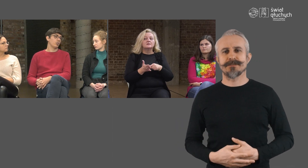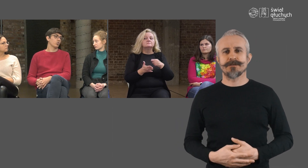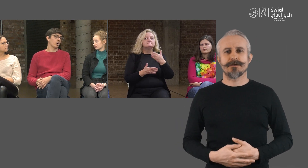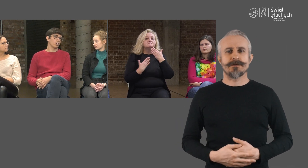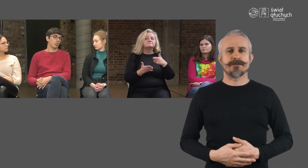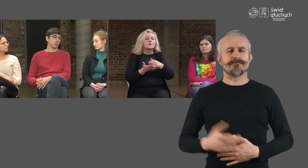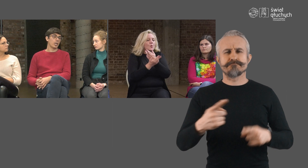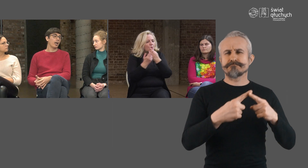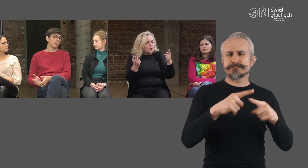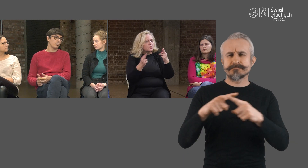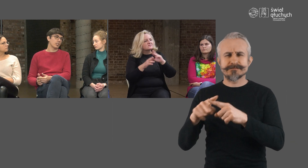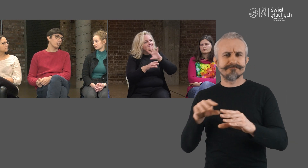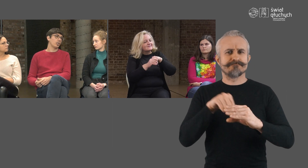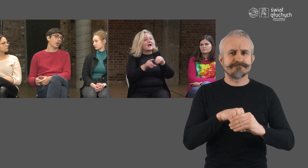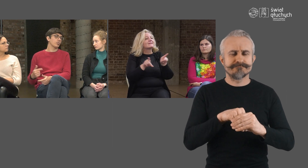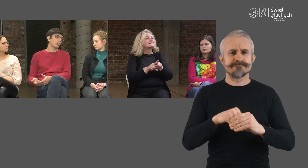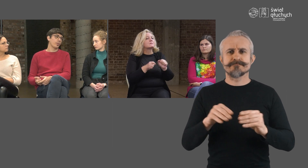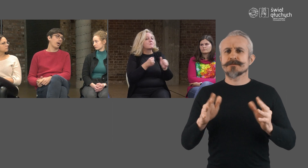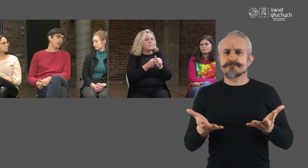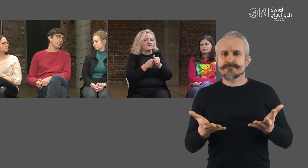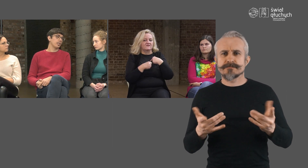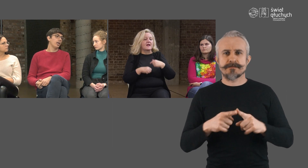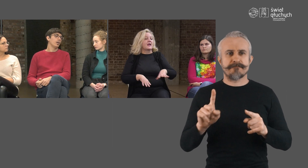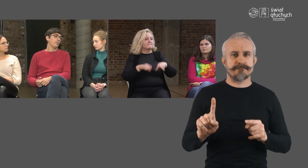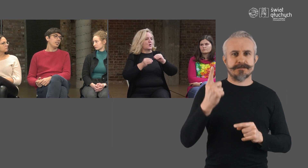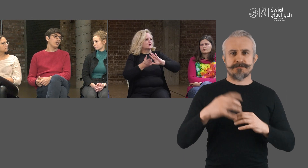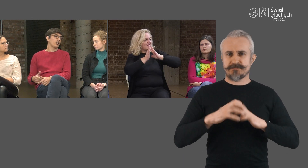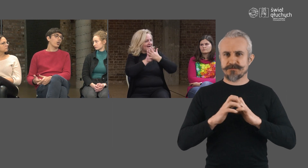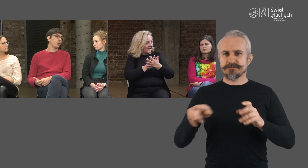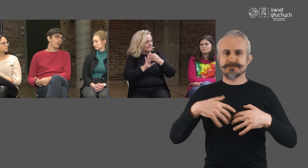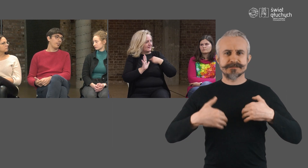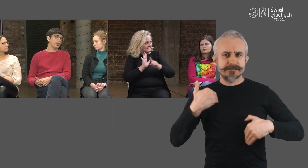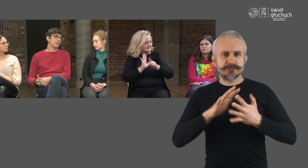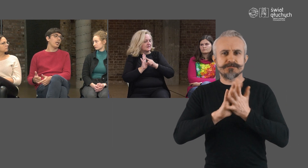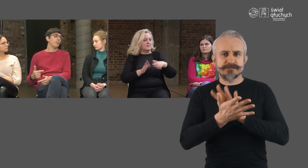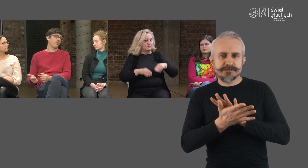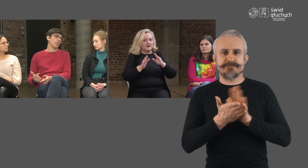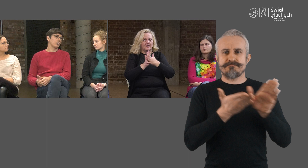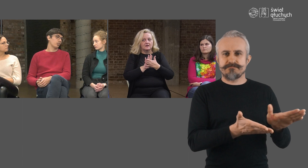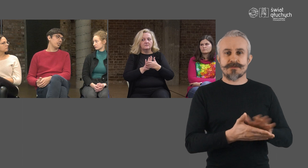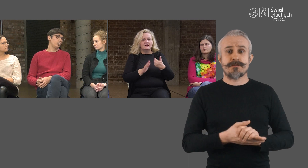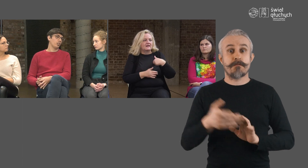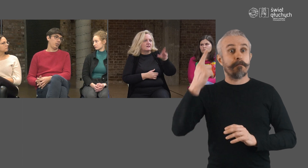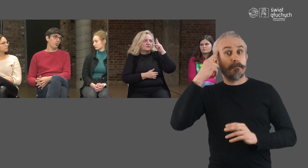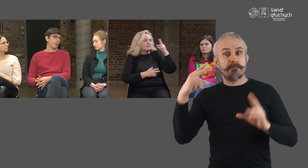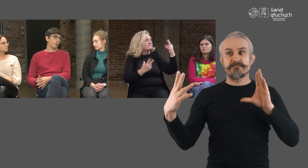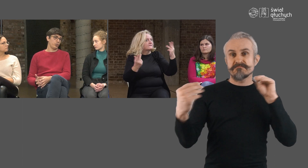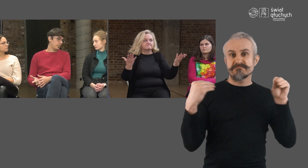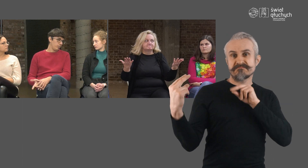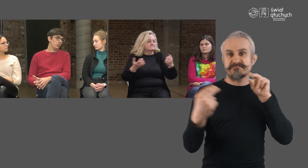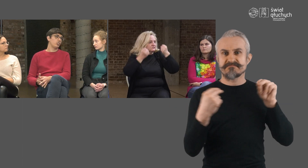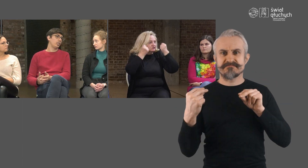jest różnorodność, ale też przez to, że ja rozpocząłem rehabilitację. Więc jak ja rozpocząłem rehabilitację, ja nie byłam w stanie zrozumieć, co inni do mnie